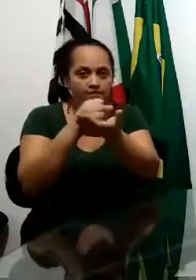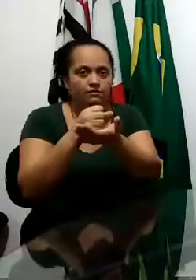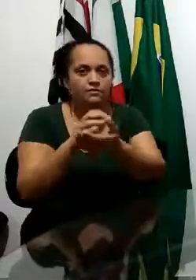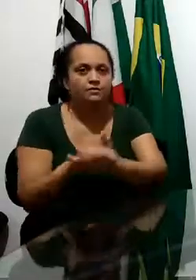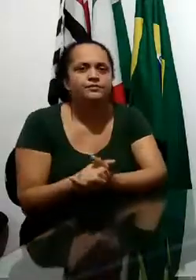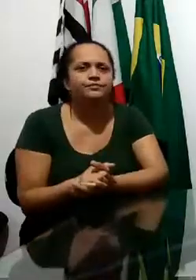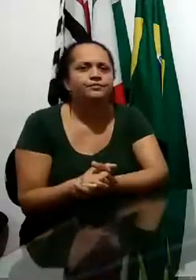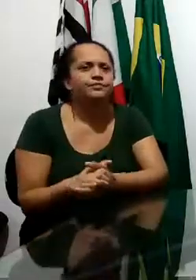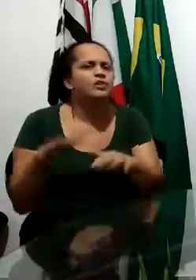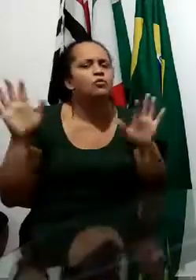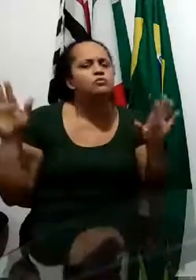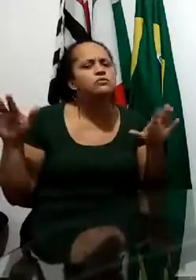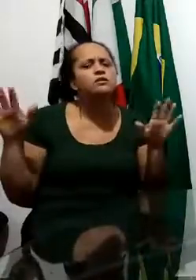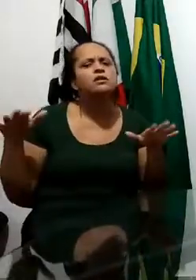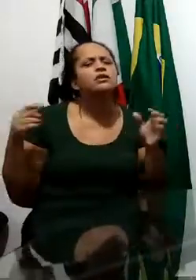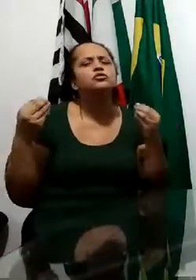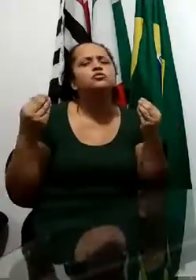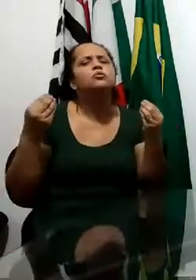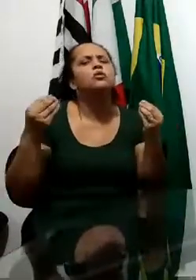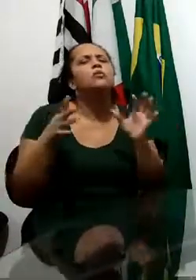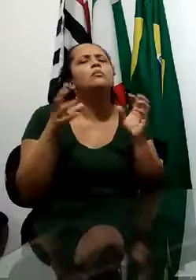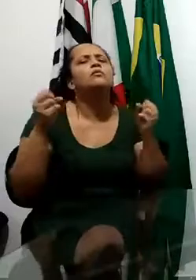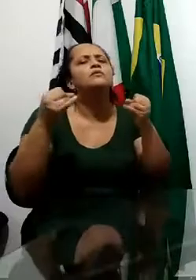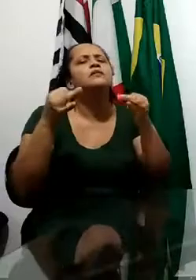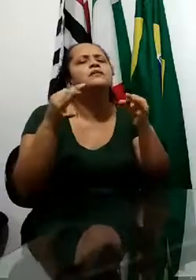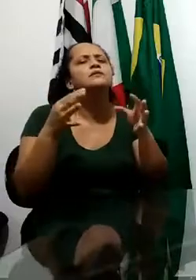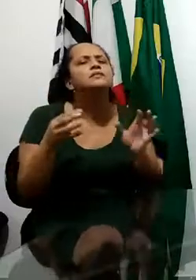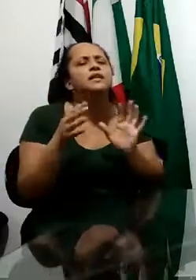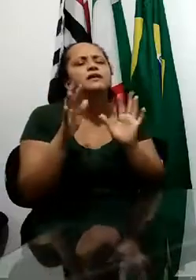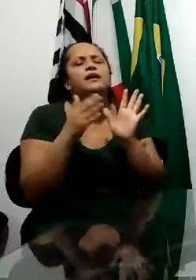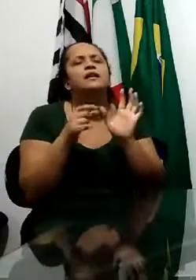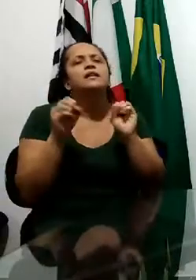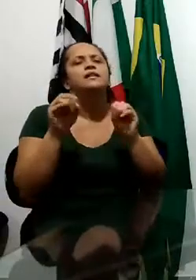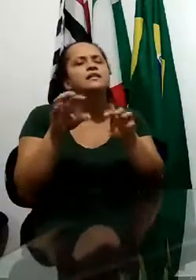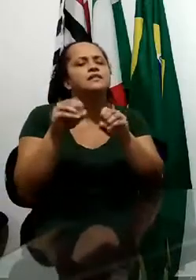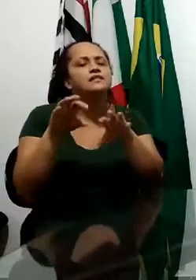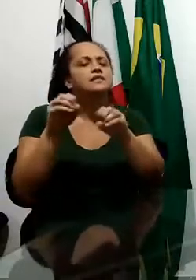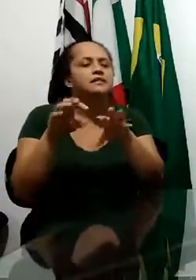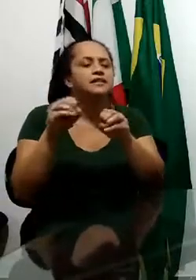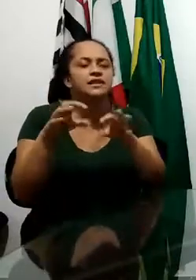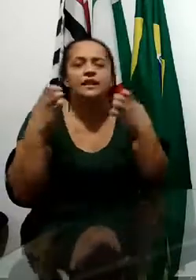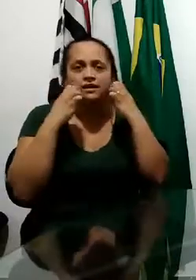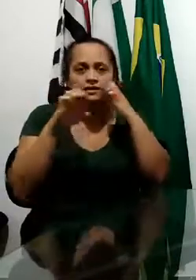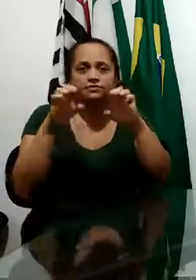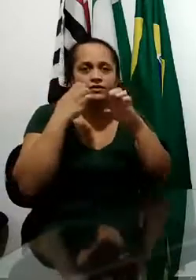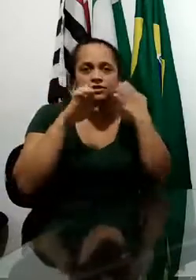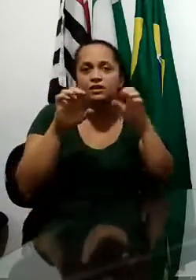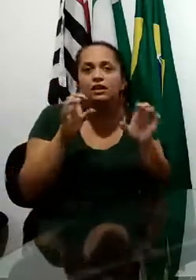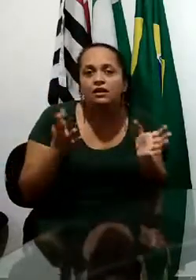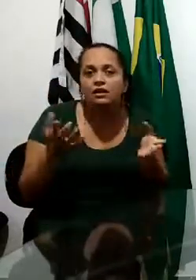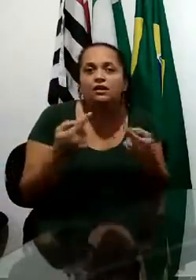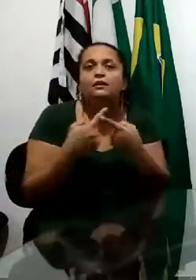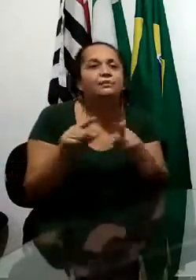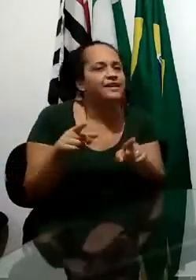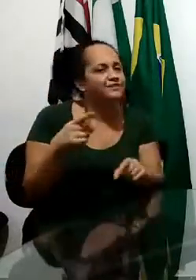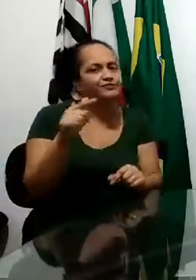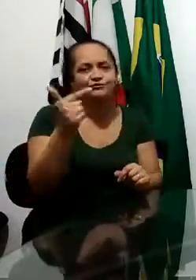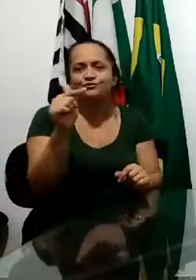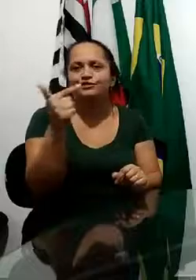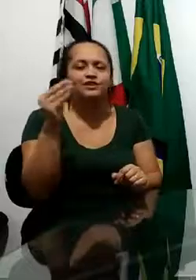anjos iriam pregar um evangelho do qual eles não estariam vivenciando e nem